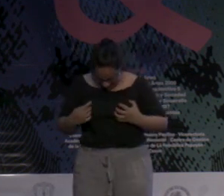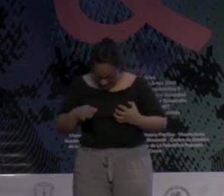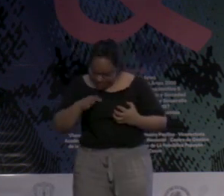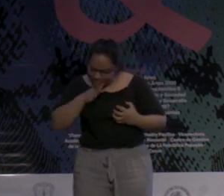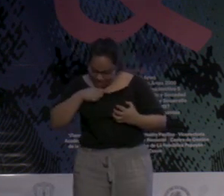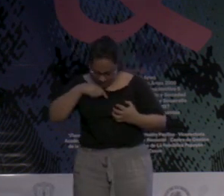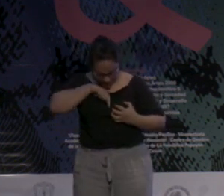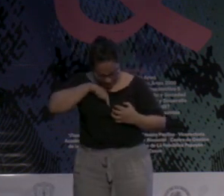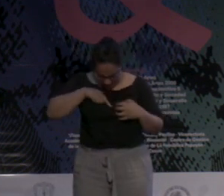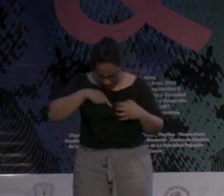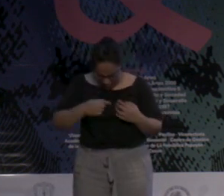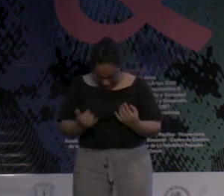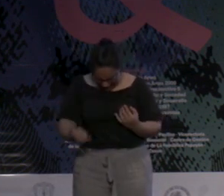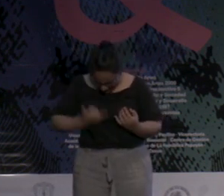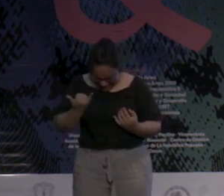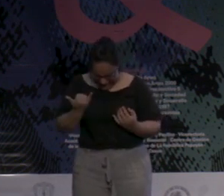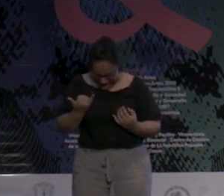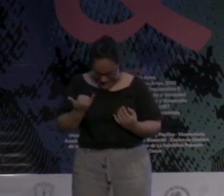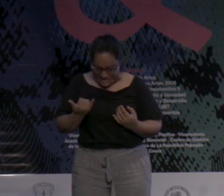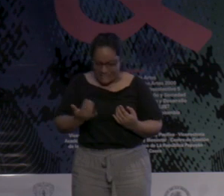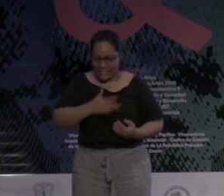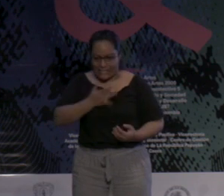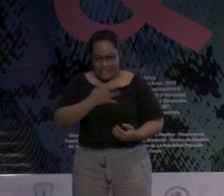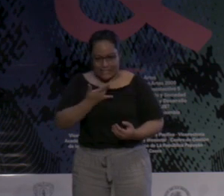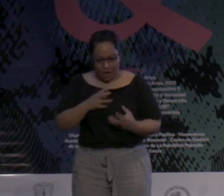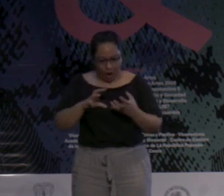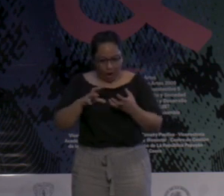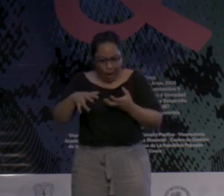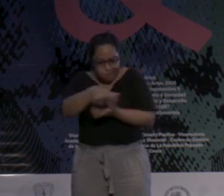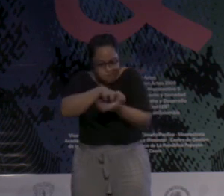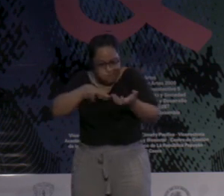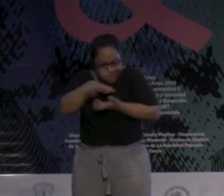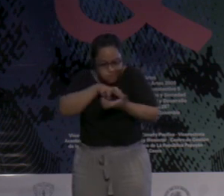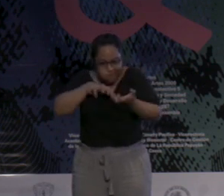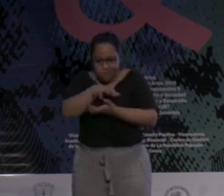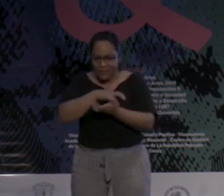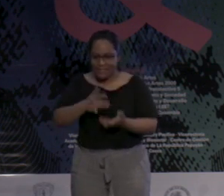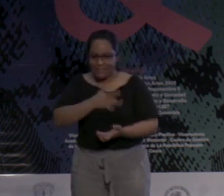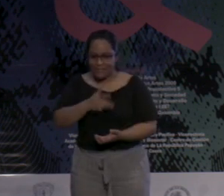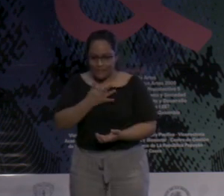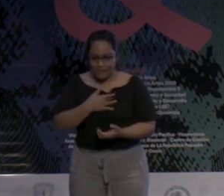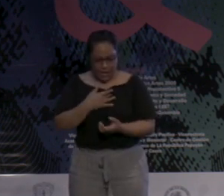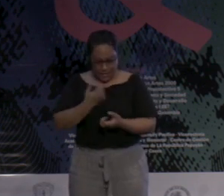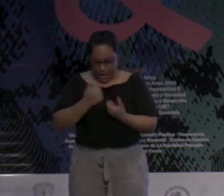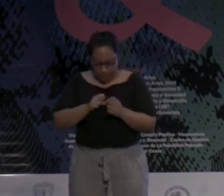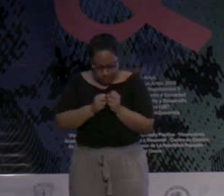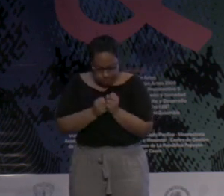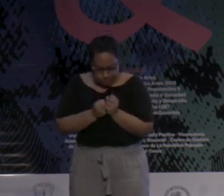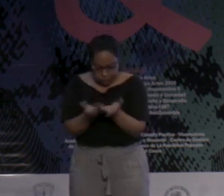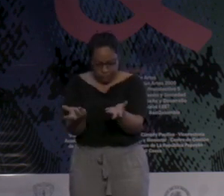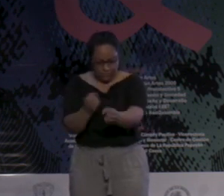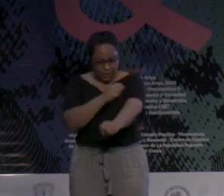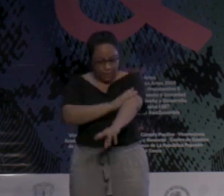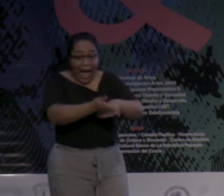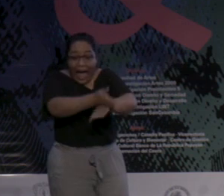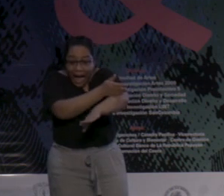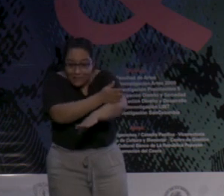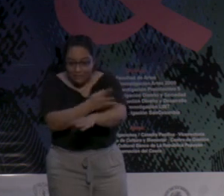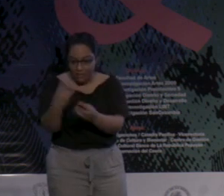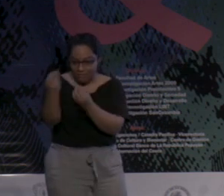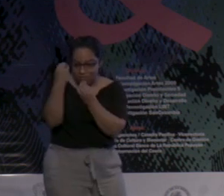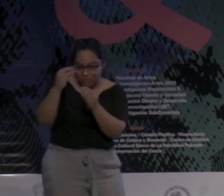dibujo lo que veo que soy yo, soy una especie de esfera difusa del ser, de la cual salen brazos y piernas. Y por otro